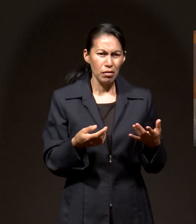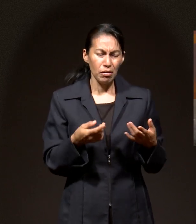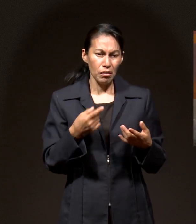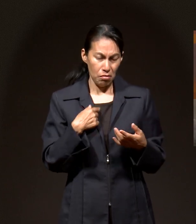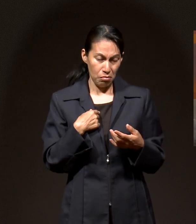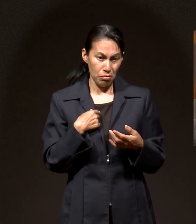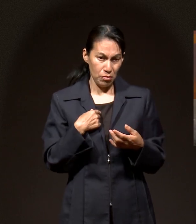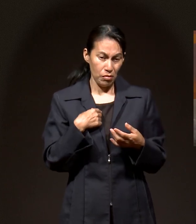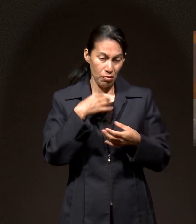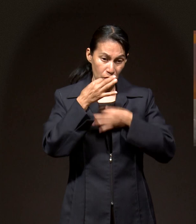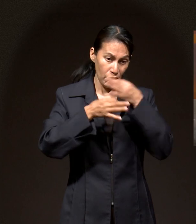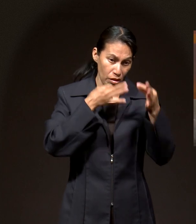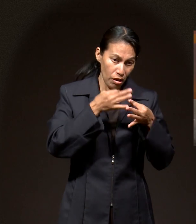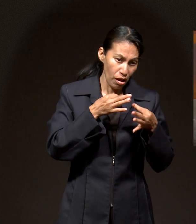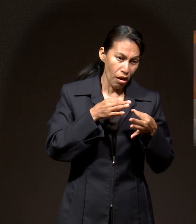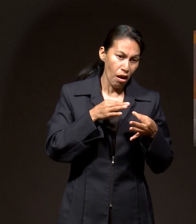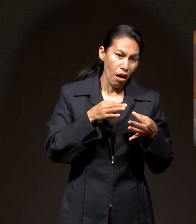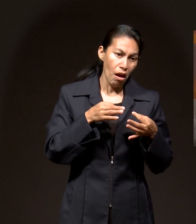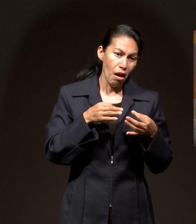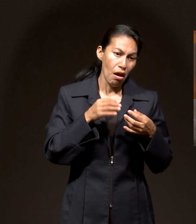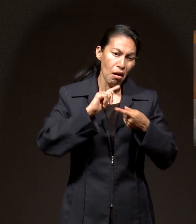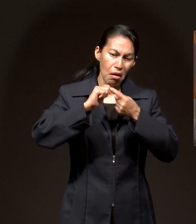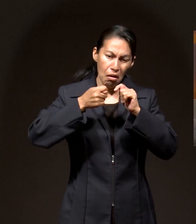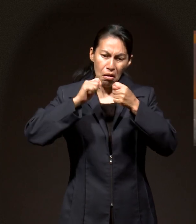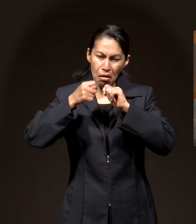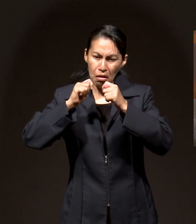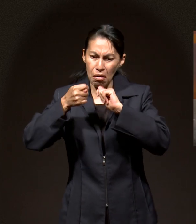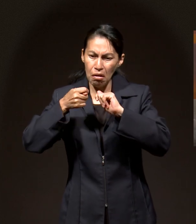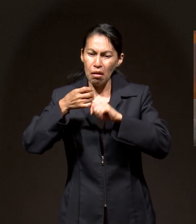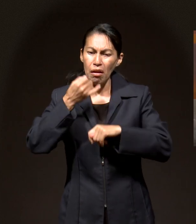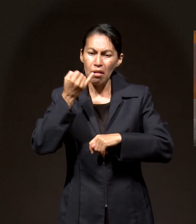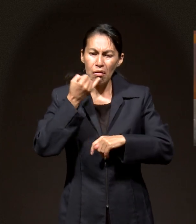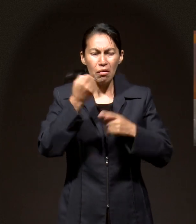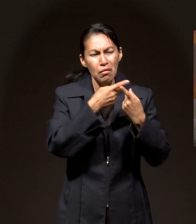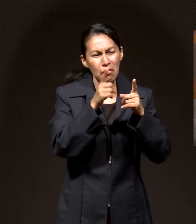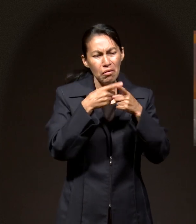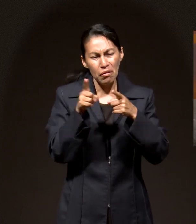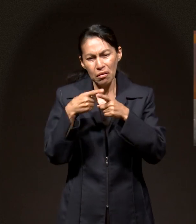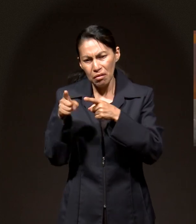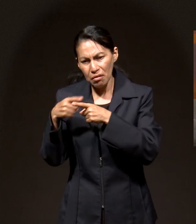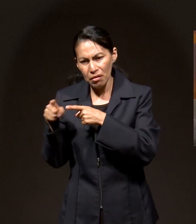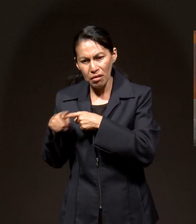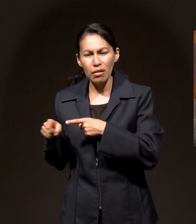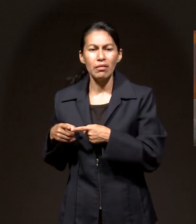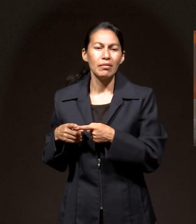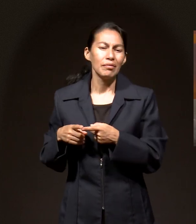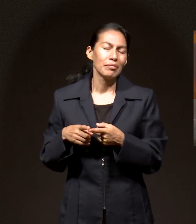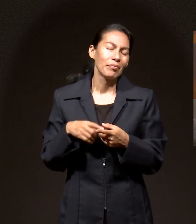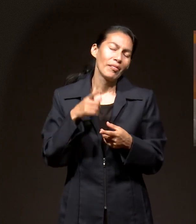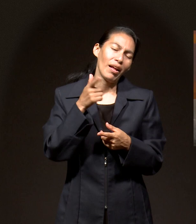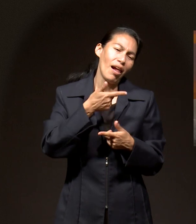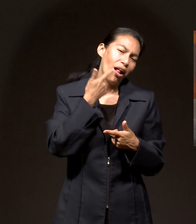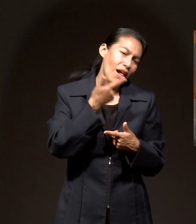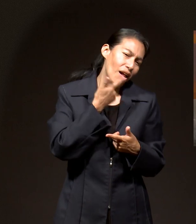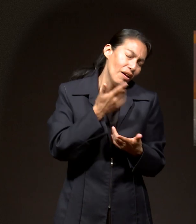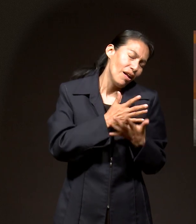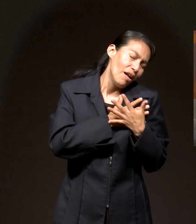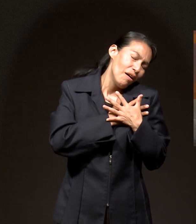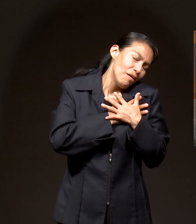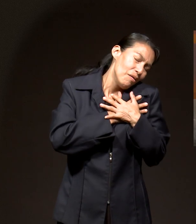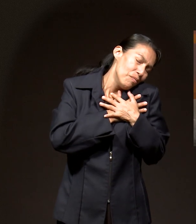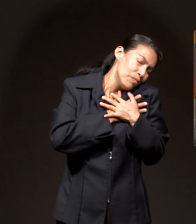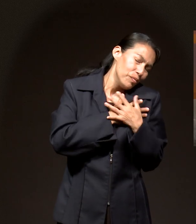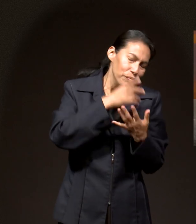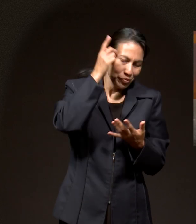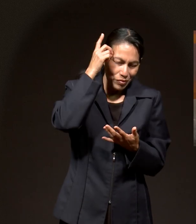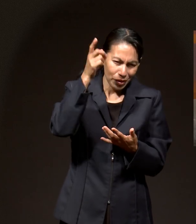Y me han traducido a diferentes idiomas, del español o del inglés. Y bueno, el lenguaje universal, el del amor